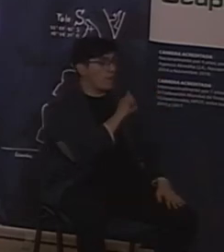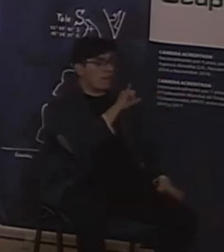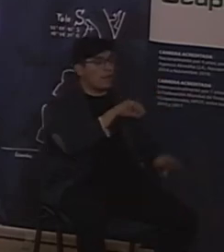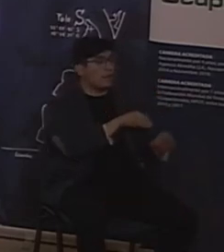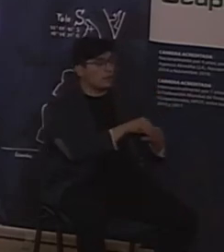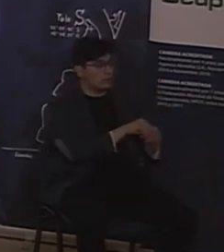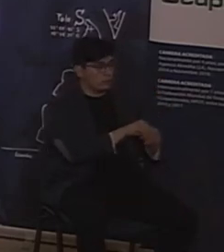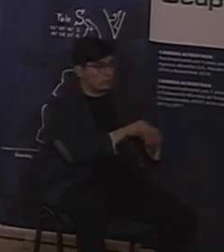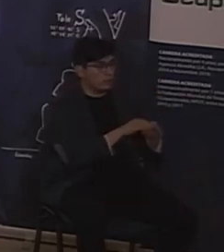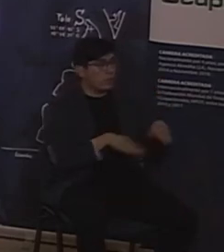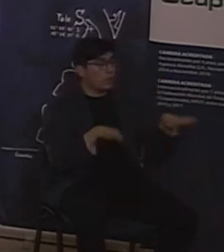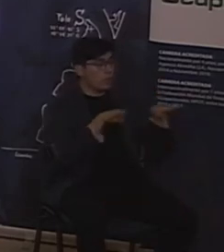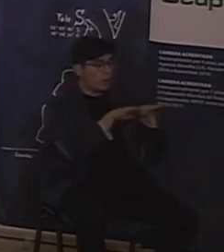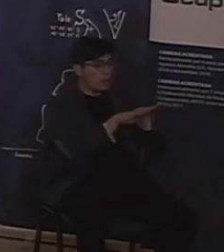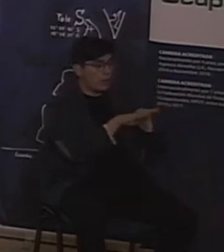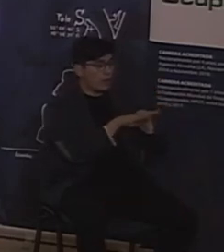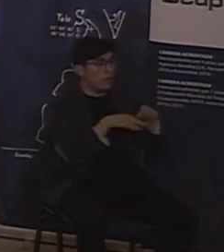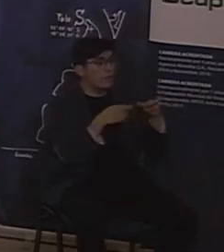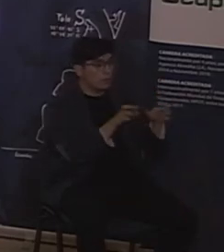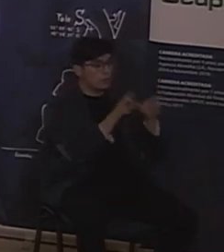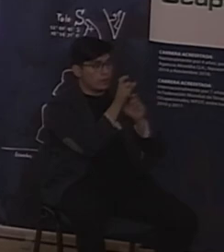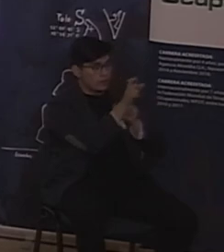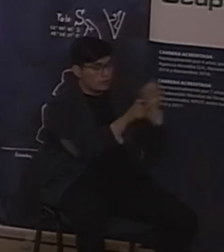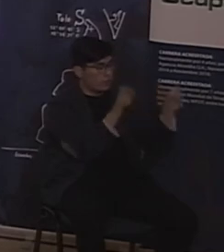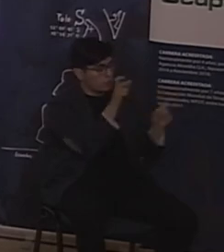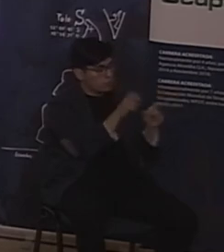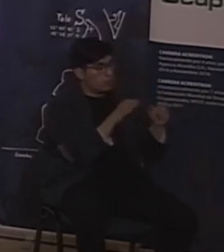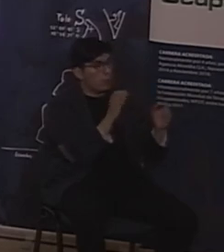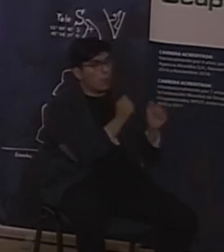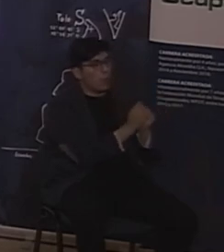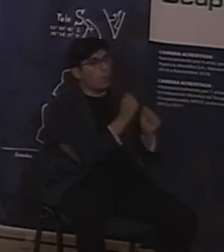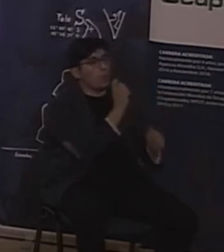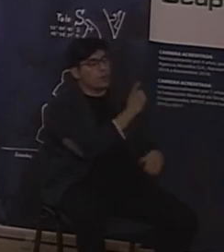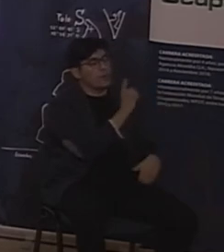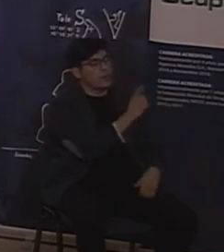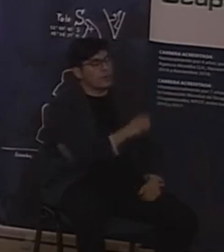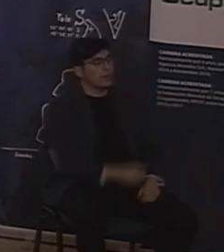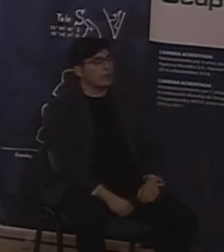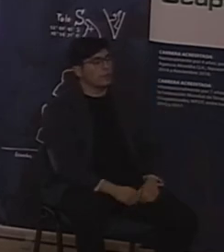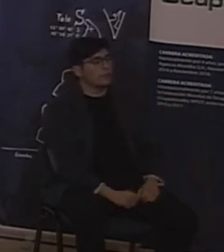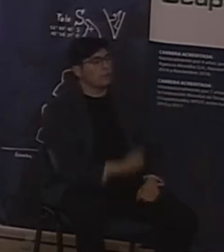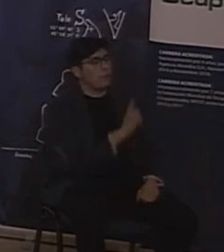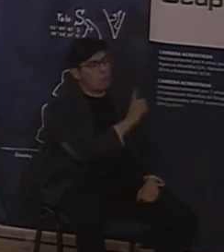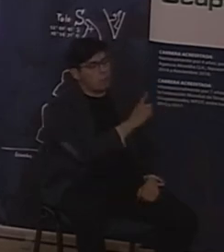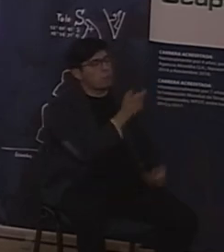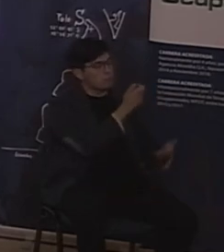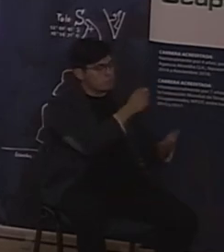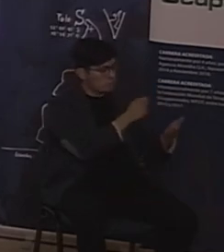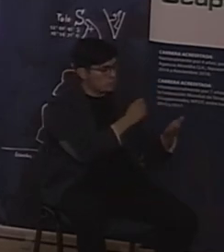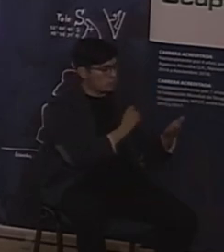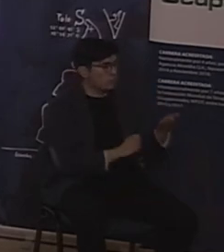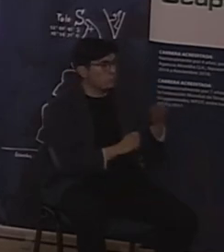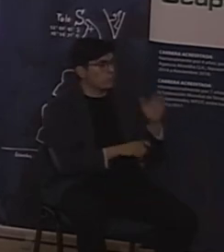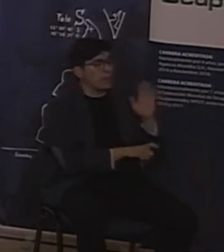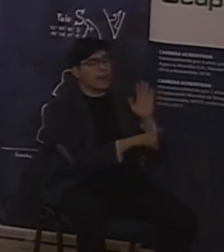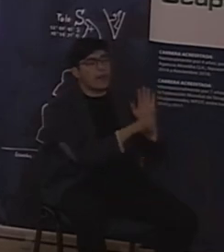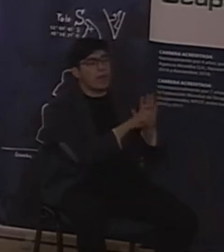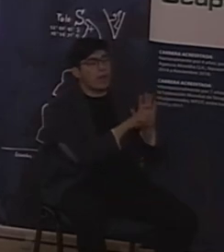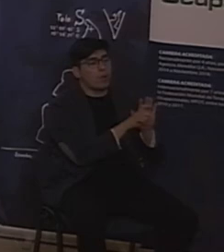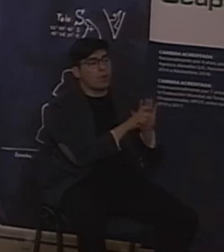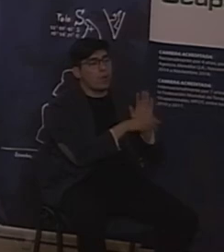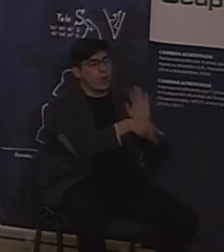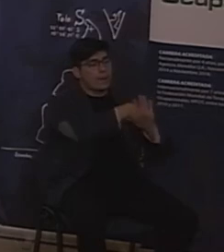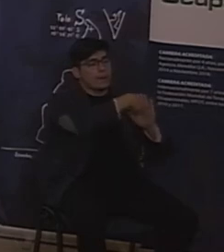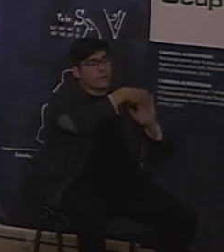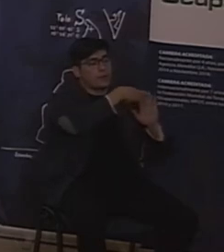de personas con discapacidad tenemos un catálogo de cuerpos normativos que establecen